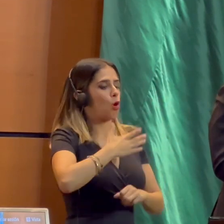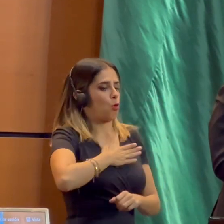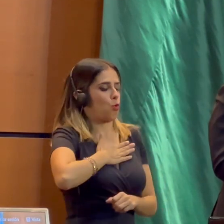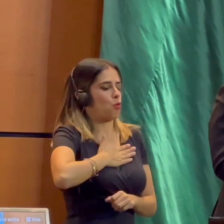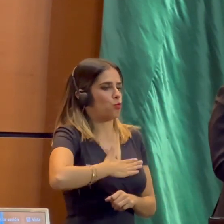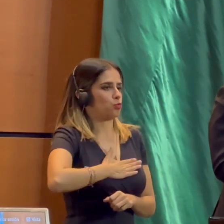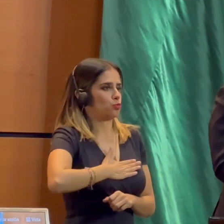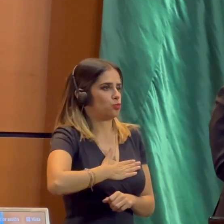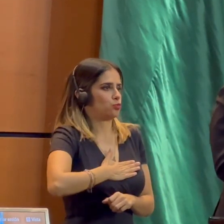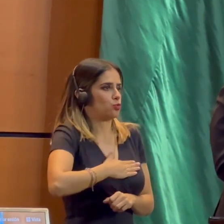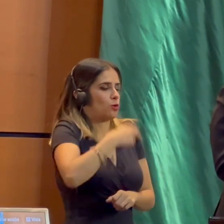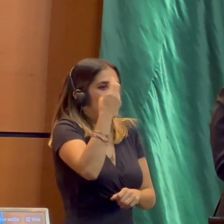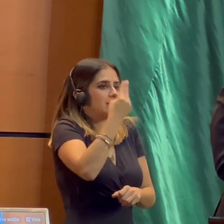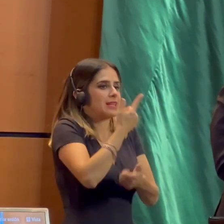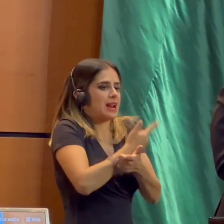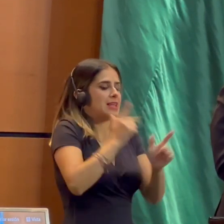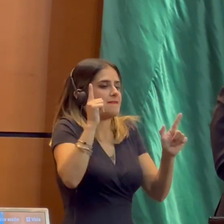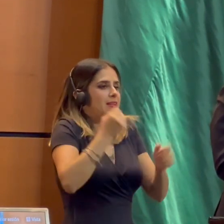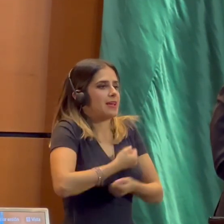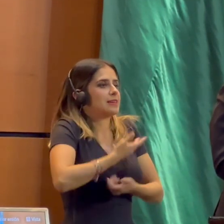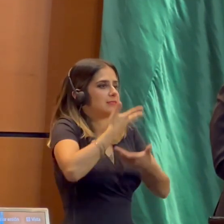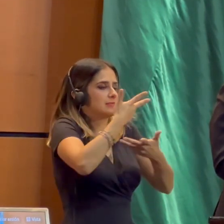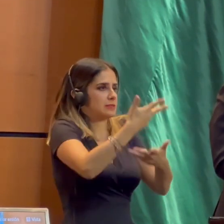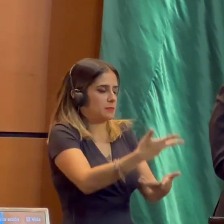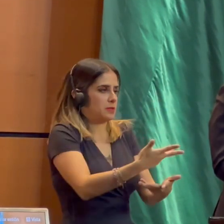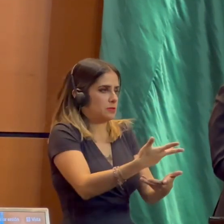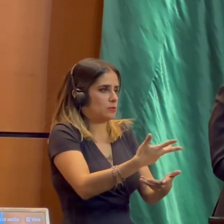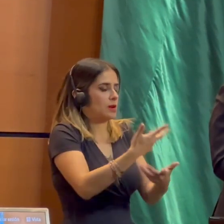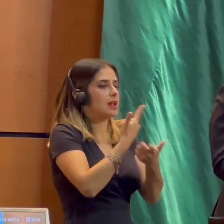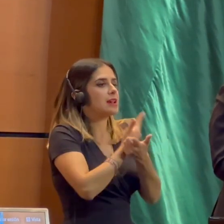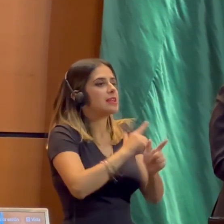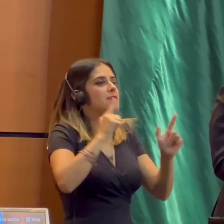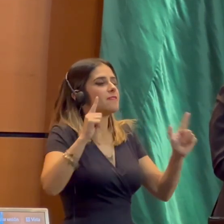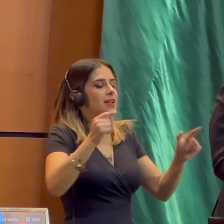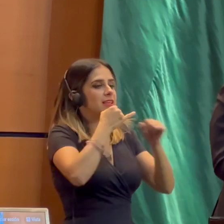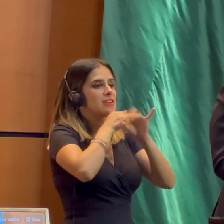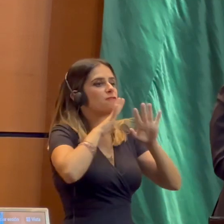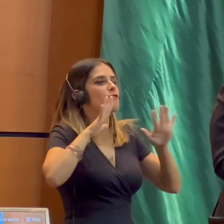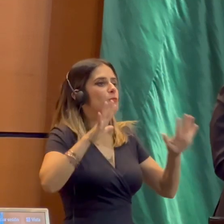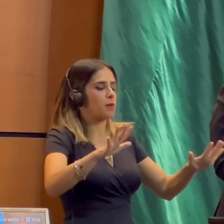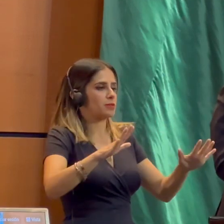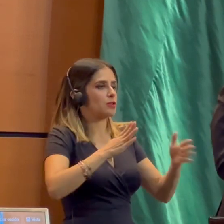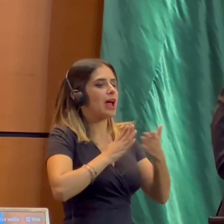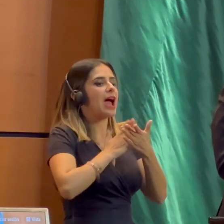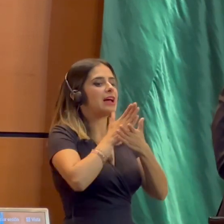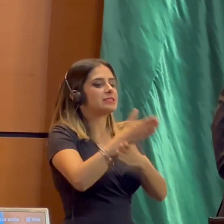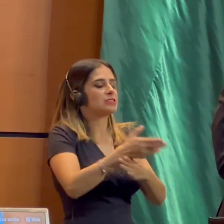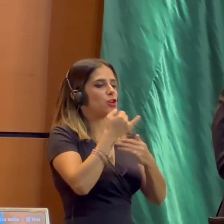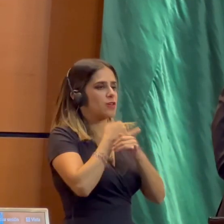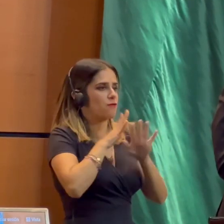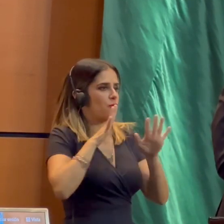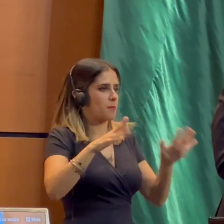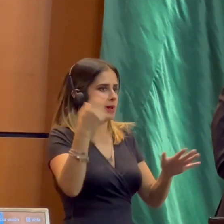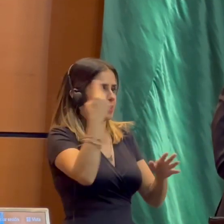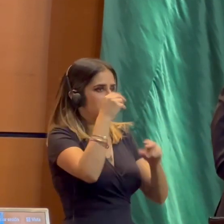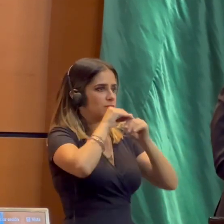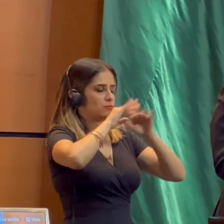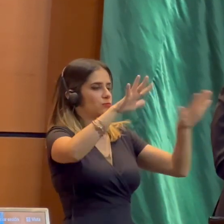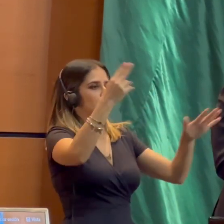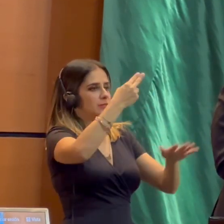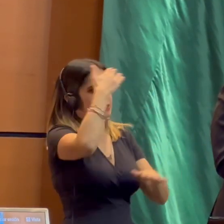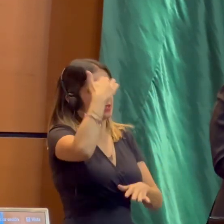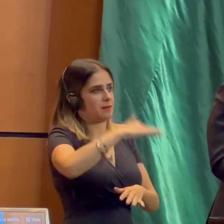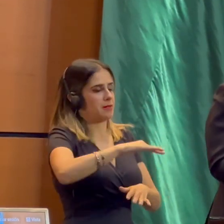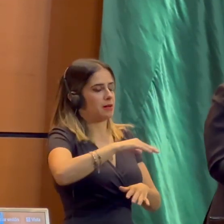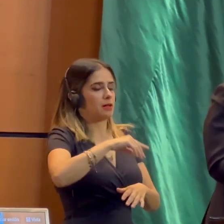がこの UAP の問題、これまでも長く議論されてきたと思いますが、今ここ